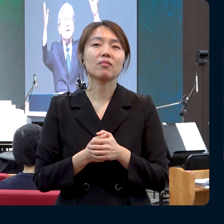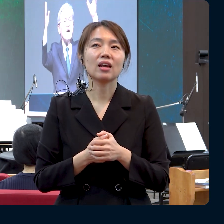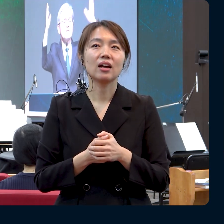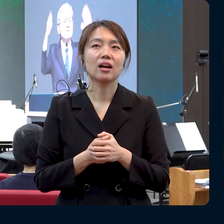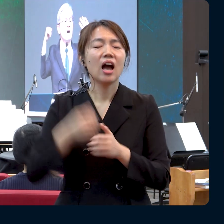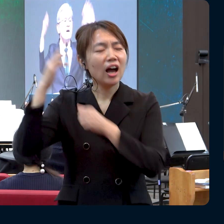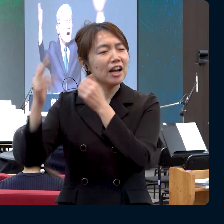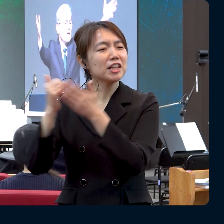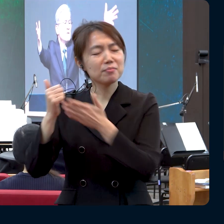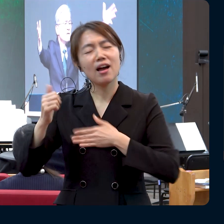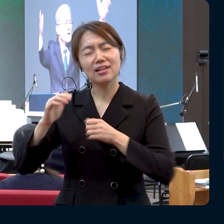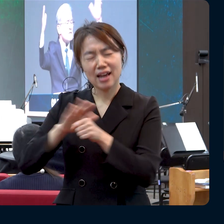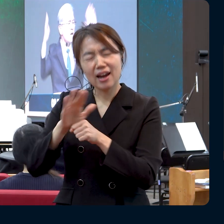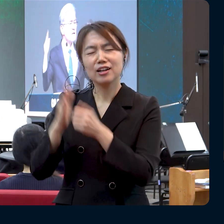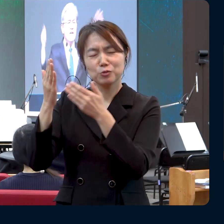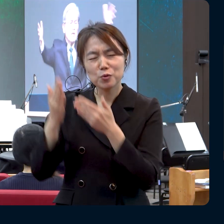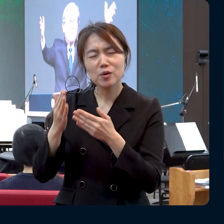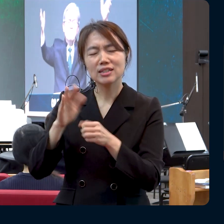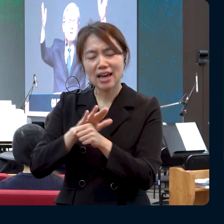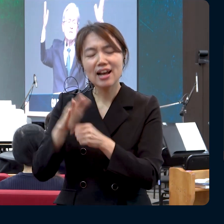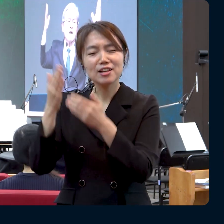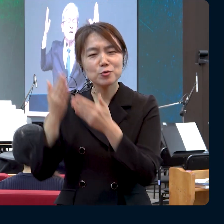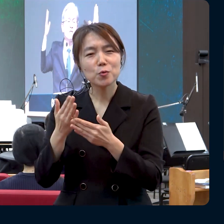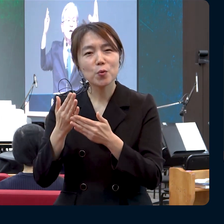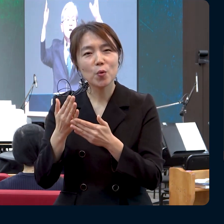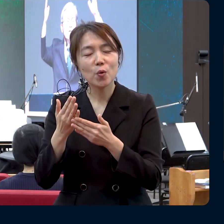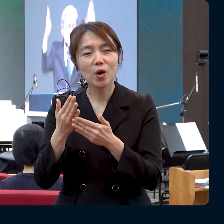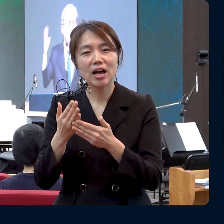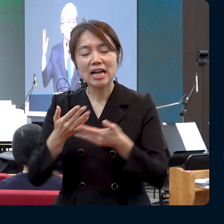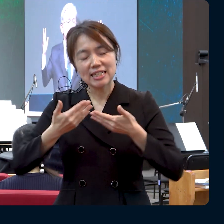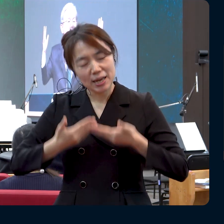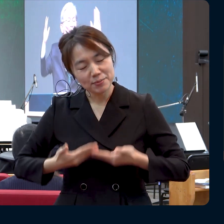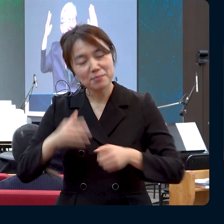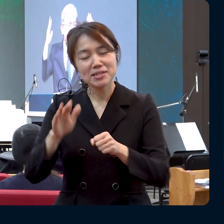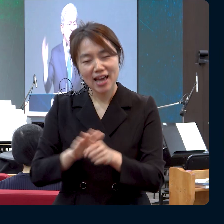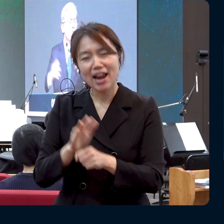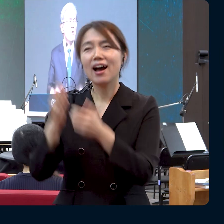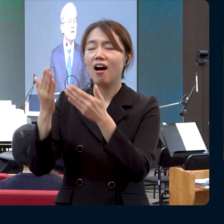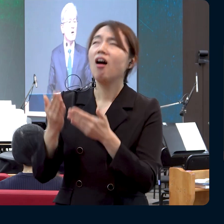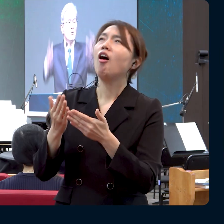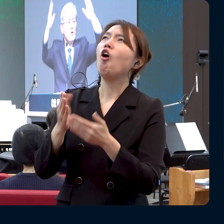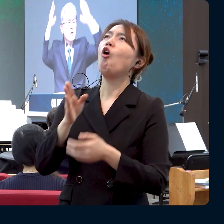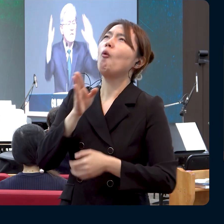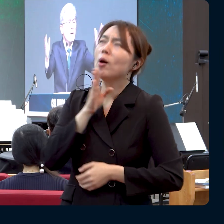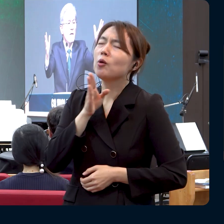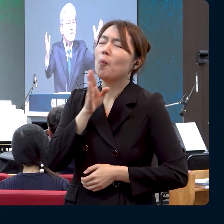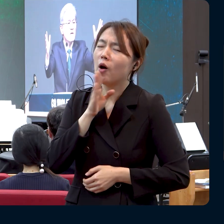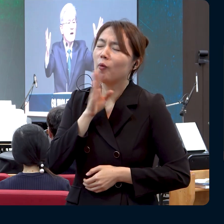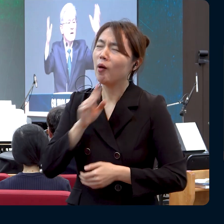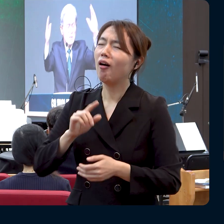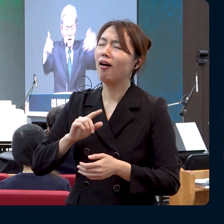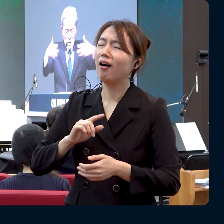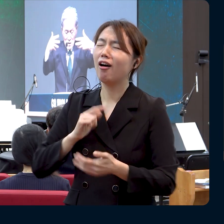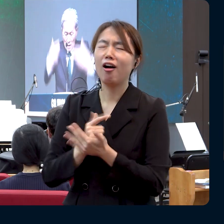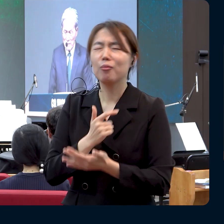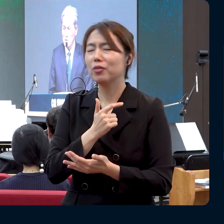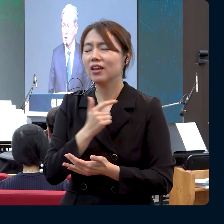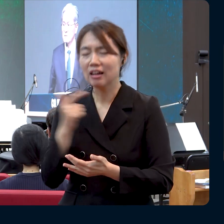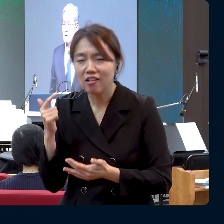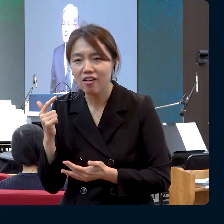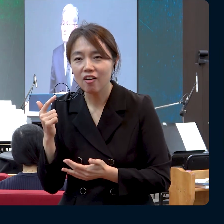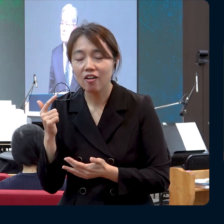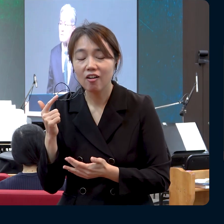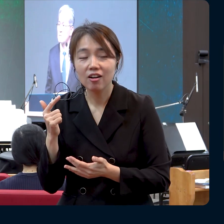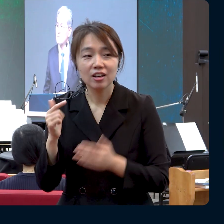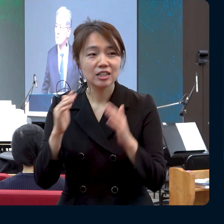나를 사랑하신다, 하나님이 이렇게 나를 사랑한다, 이렇게 잠잠히 사랑하신다, 은혜 받았어요. 그럼 뭐 하냐고요. 집에 갔는데 그 사이에 다